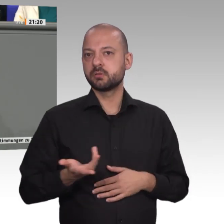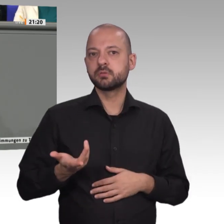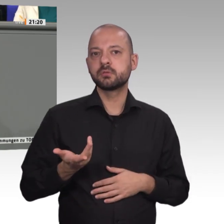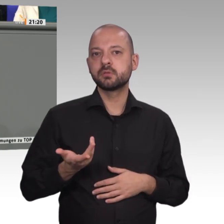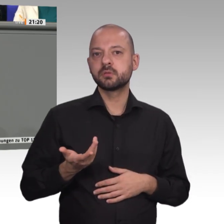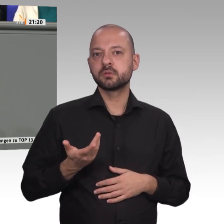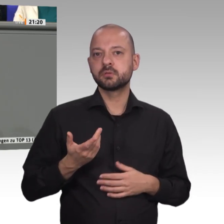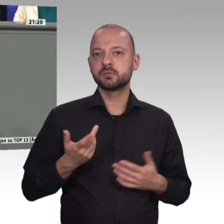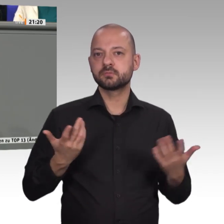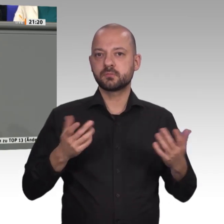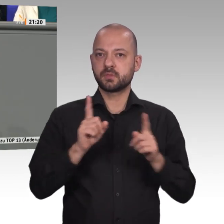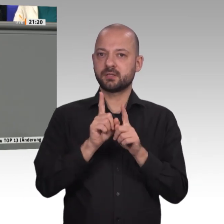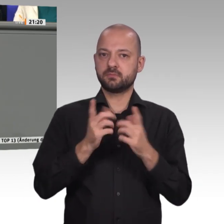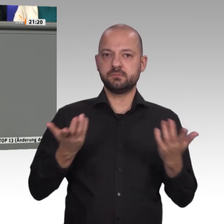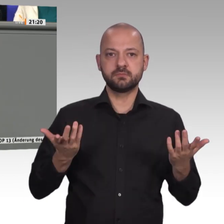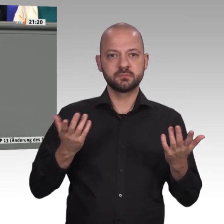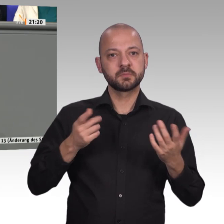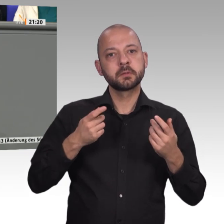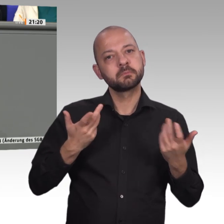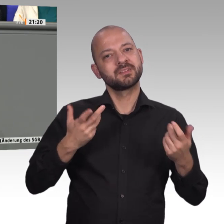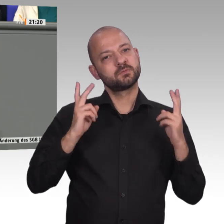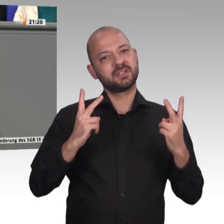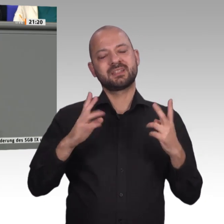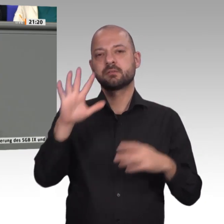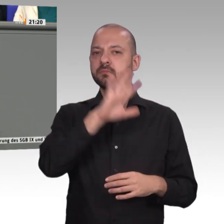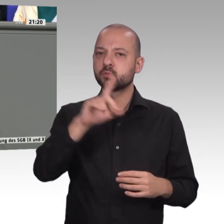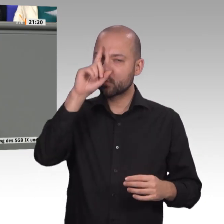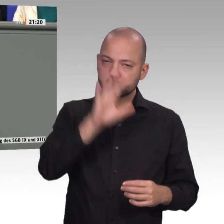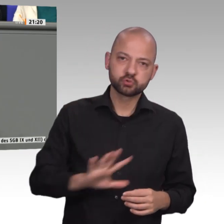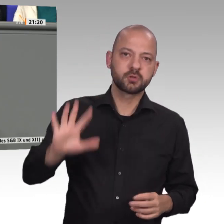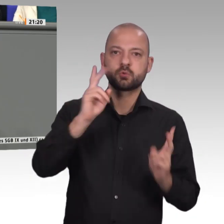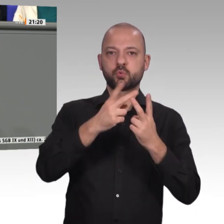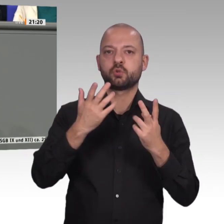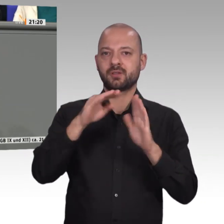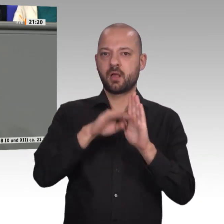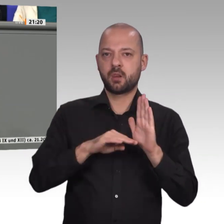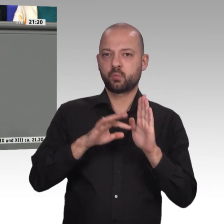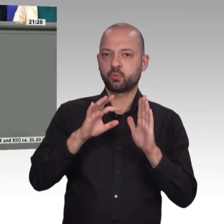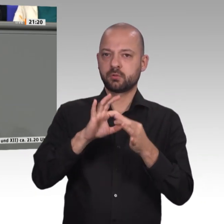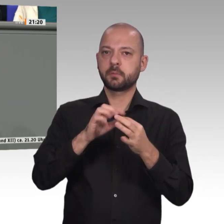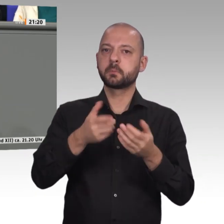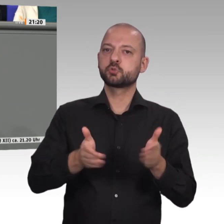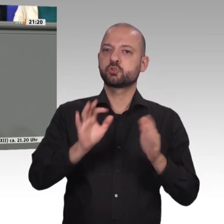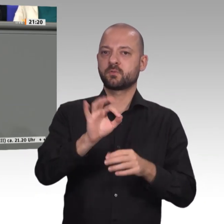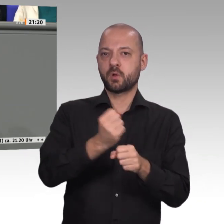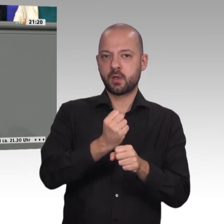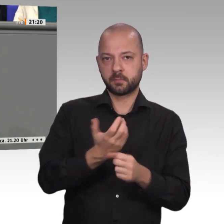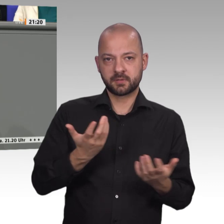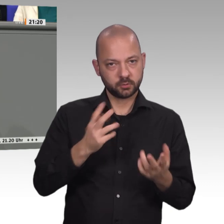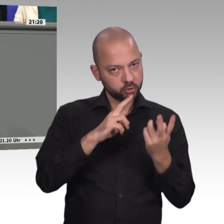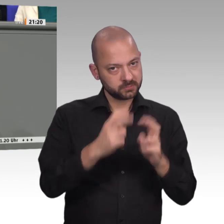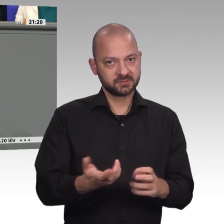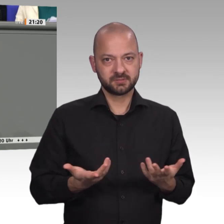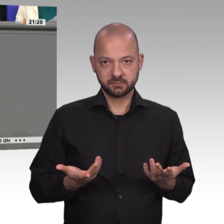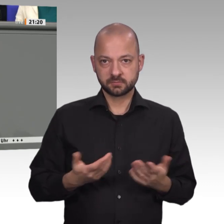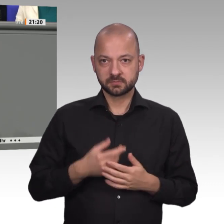einen Lohnkostenzuschuss bekommen, damit sie auf dem normalen Arbeitsmarkt einen Arbeitsplatz finden. Das ist ein super Gedanke. Ja, man kann